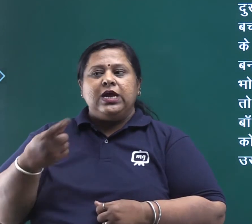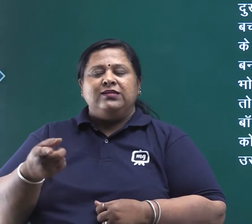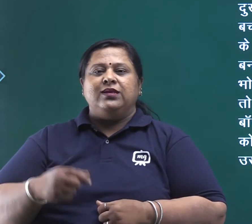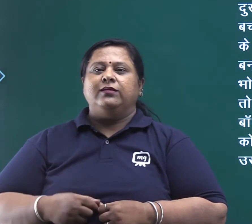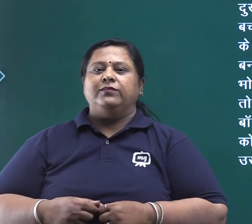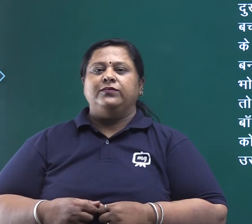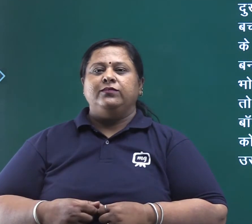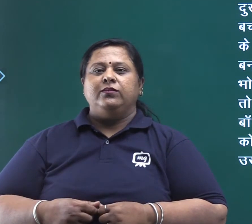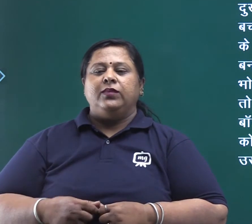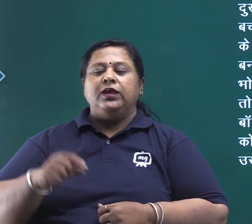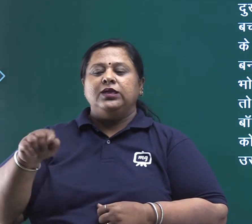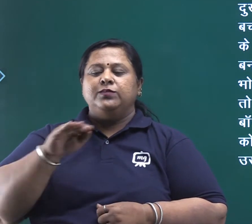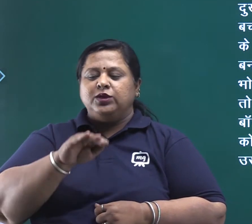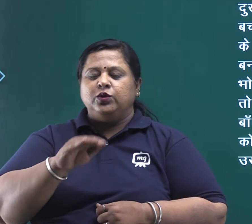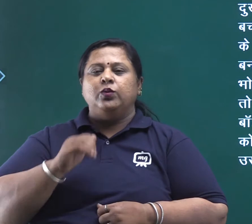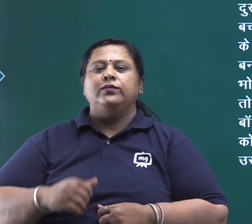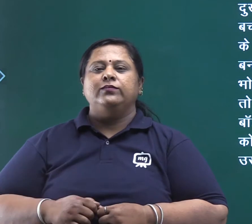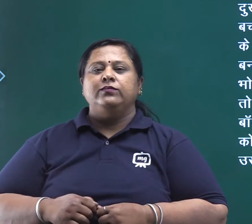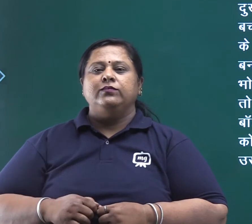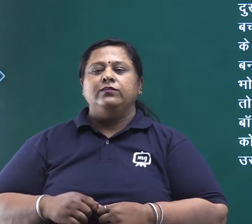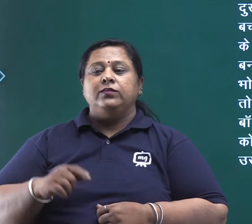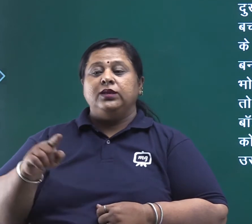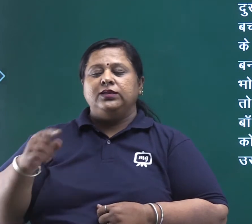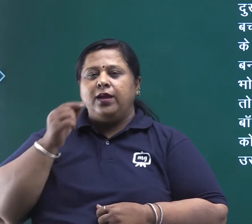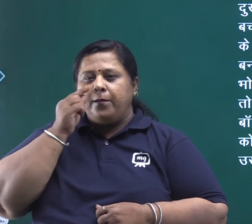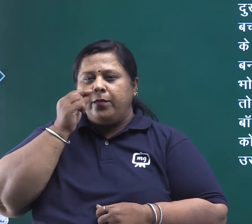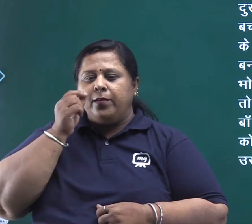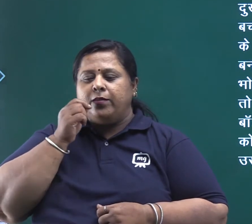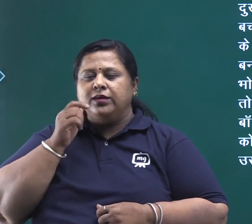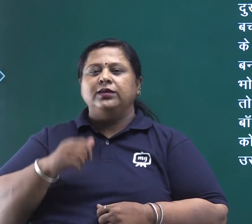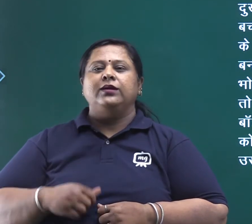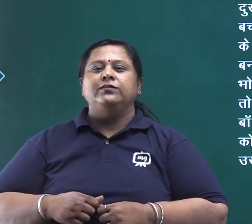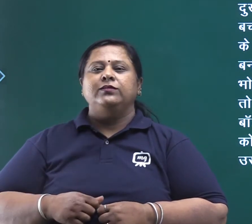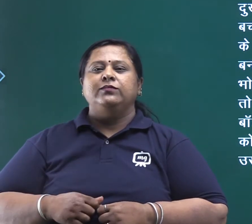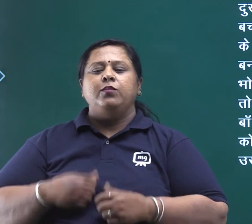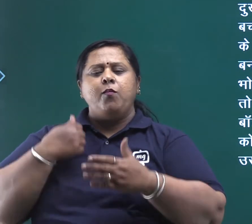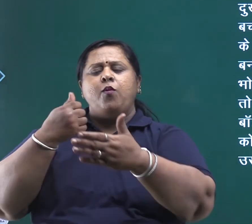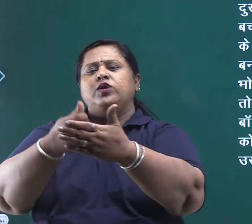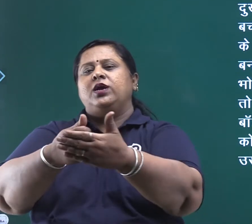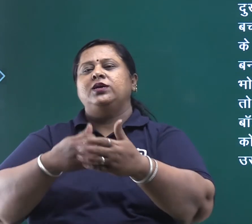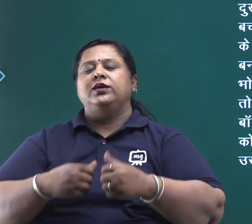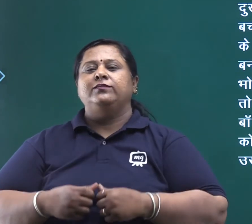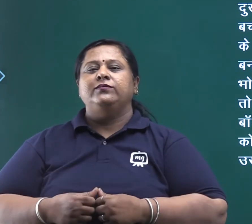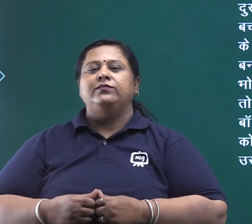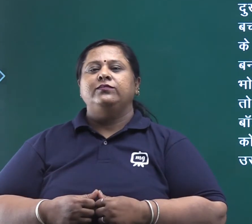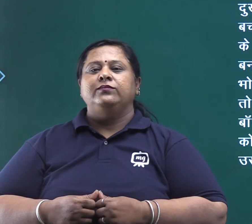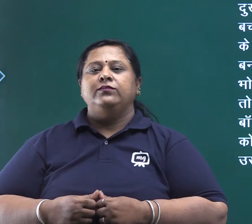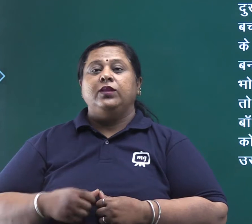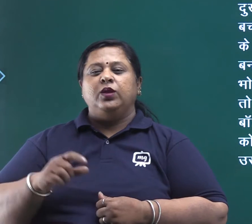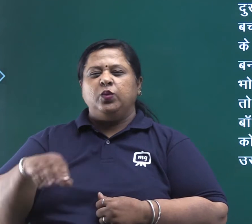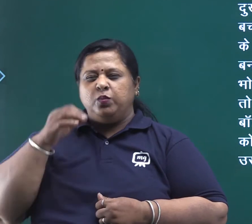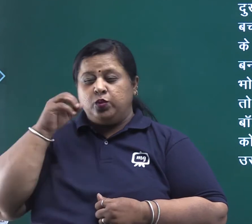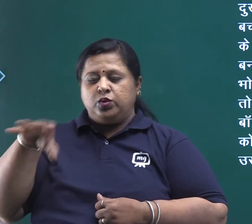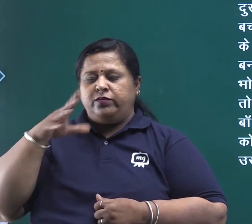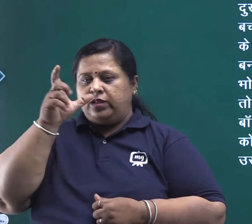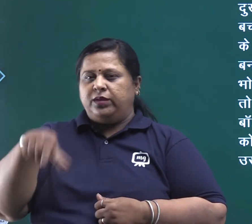प्रकार इस लड़की को इसके माता पिता के पास पहुंचाया जाए। दुष्ट